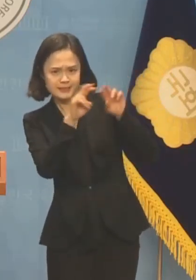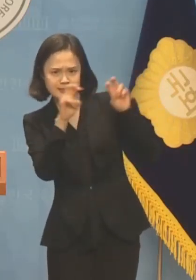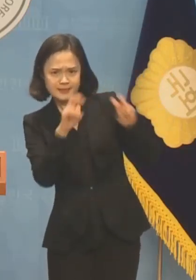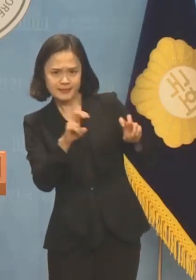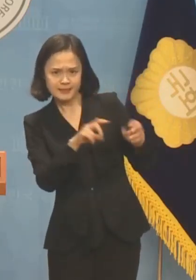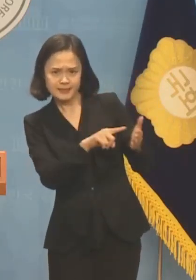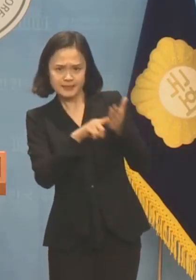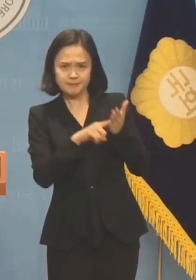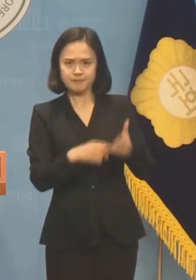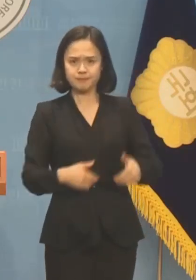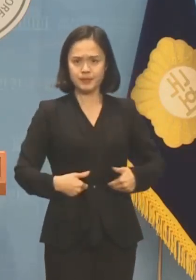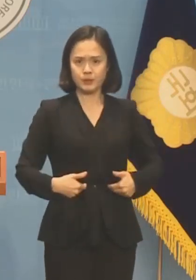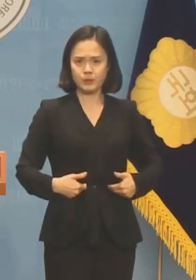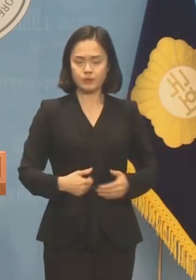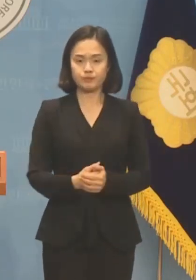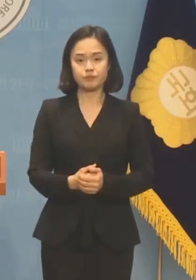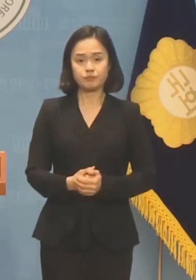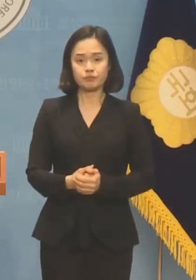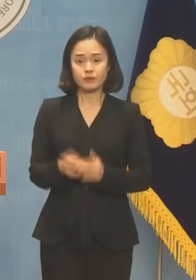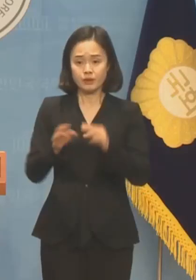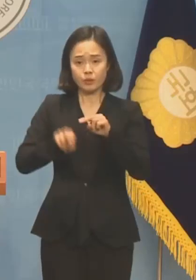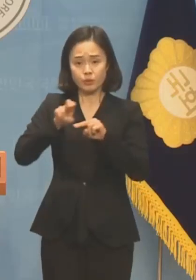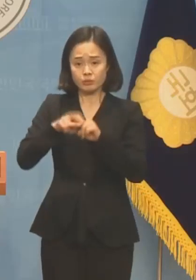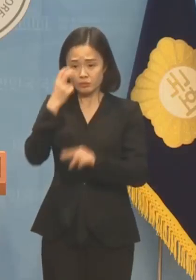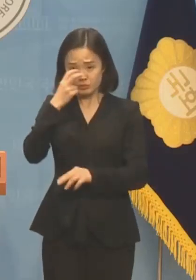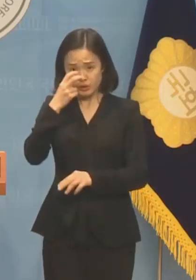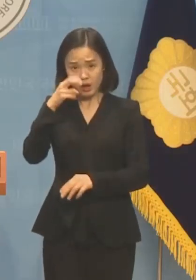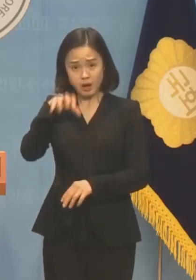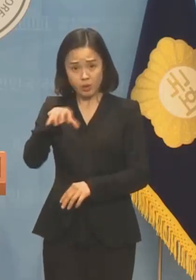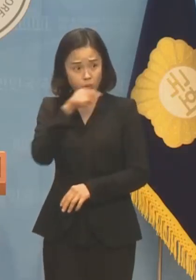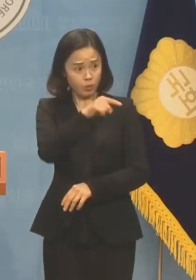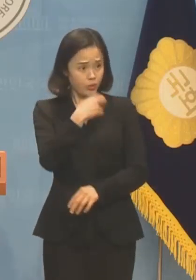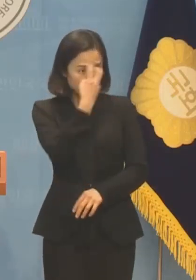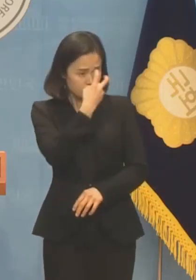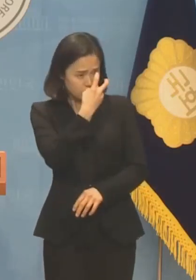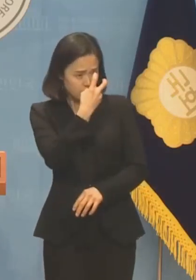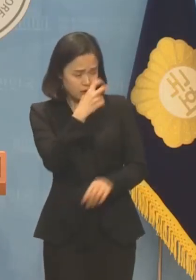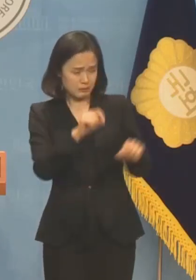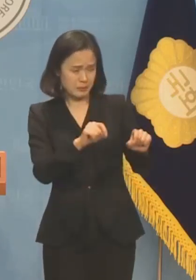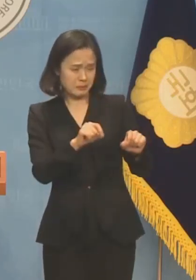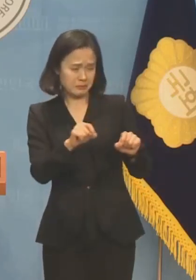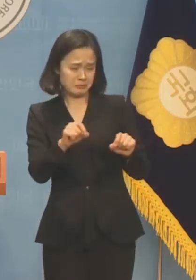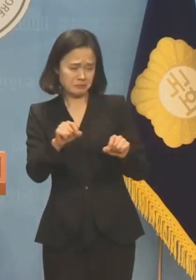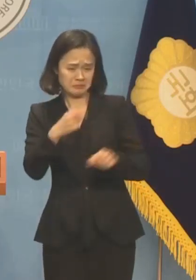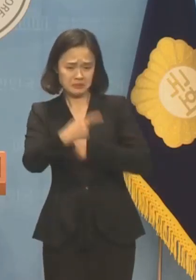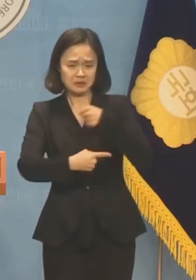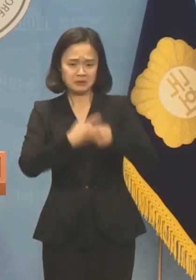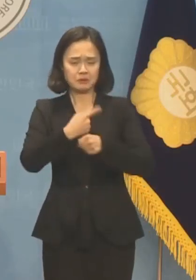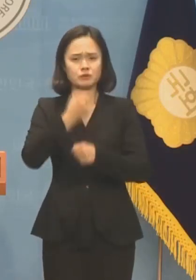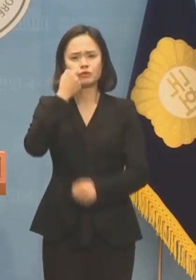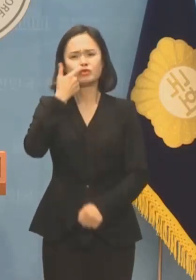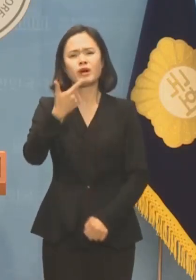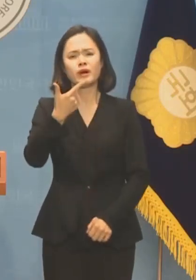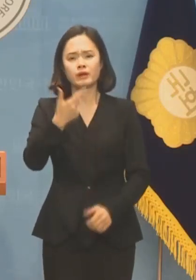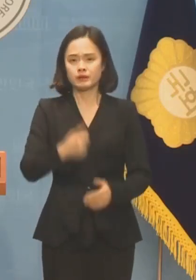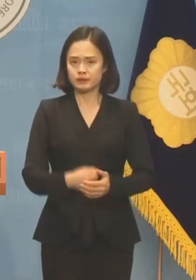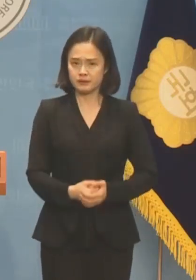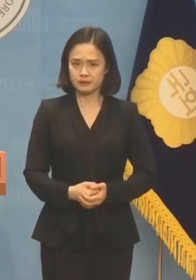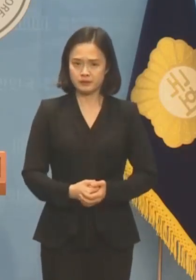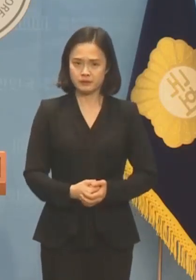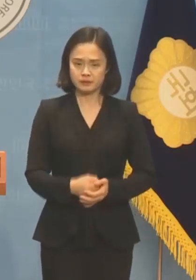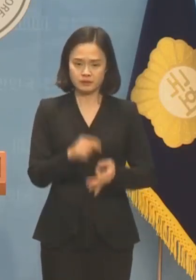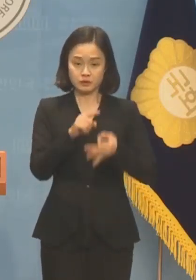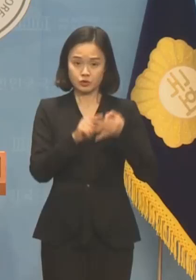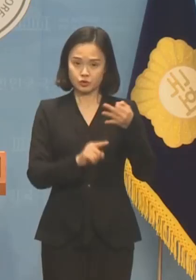현재까지 공수처의 수사는 1년 반이 넘도록 진전되고 있지 않습니다. 윤석열을 비롯한